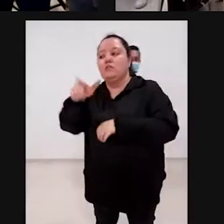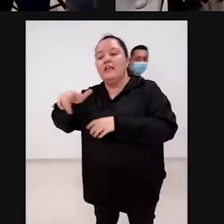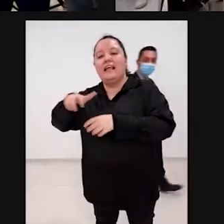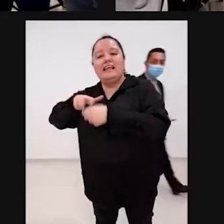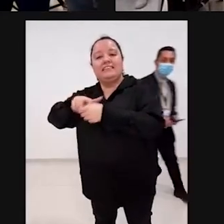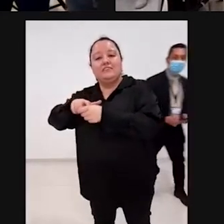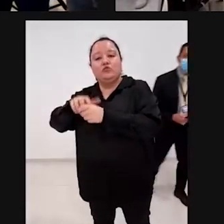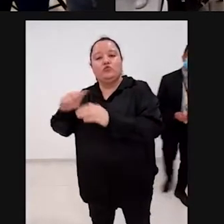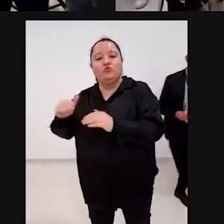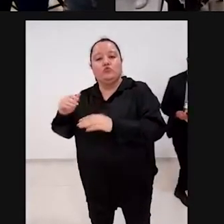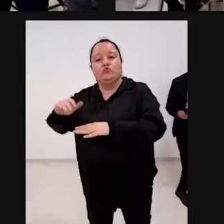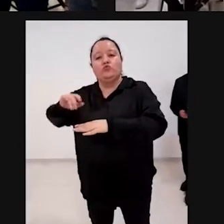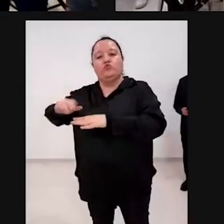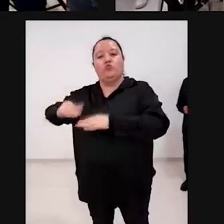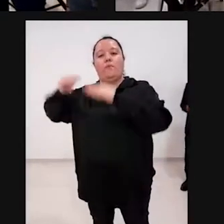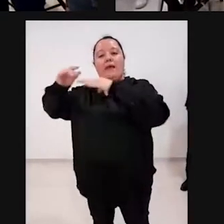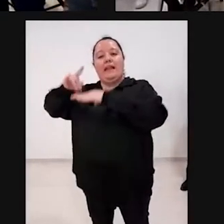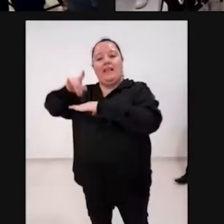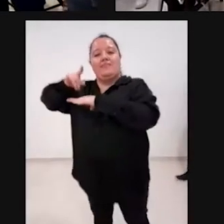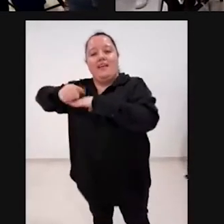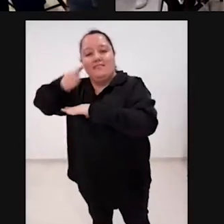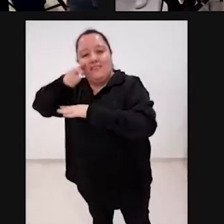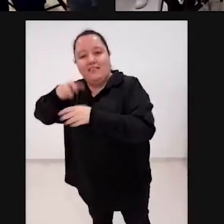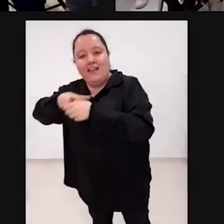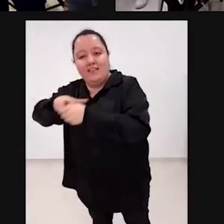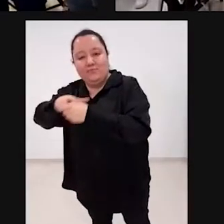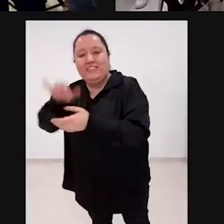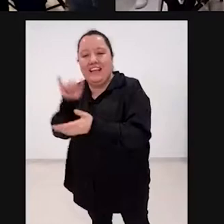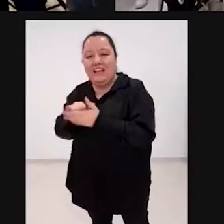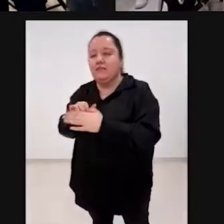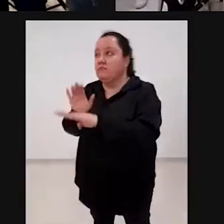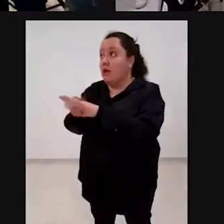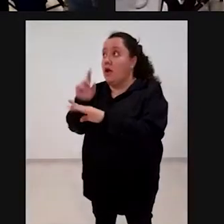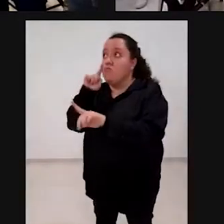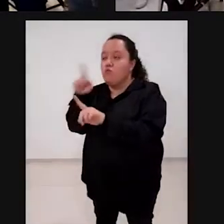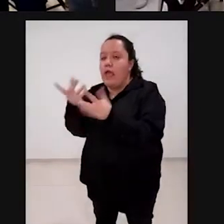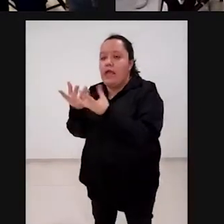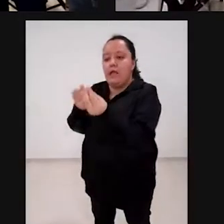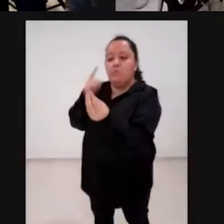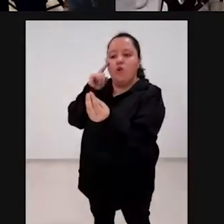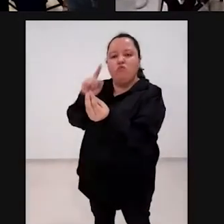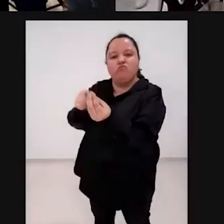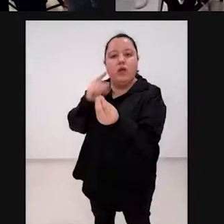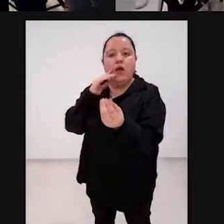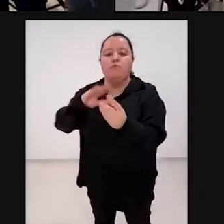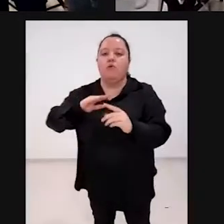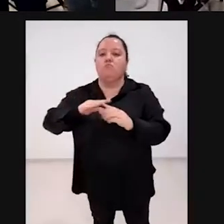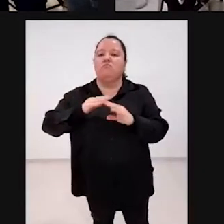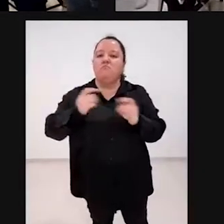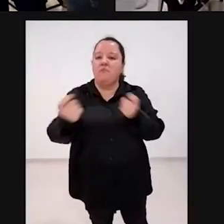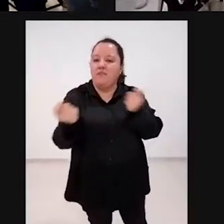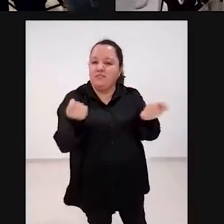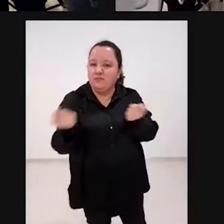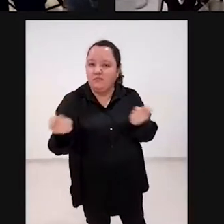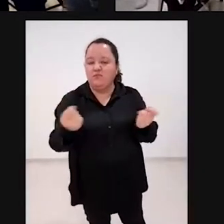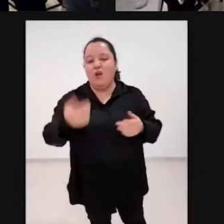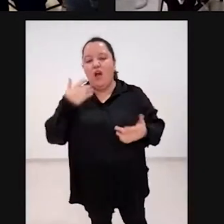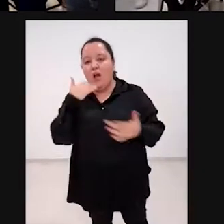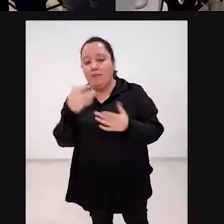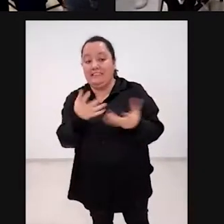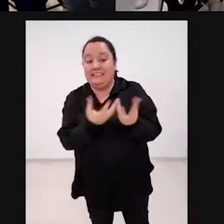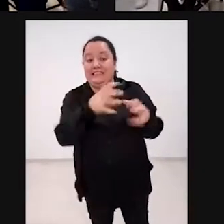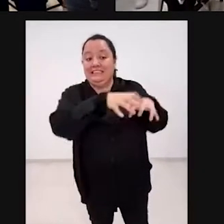tiene un equipo dedicado sobre temas de prevención en promociones que trabajan con los servicios de